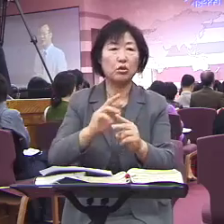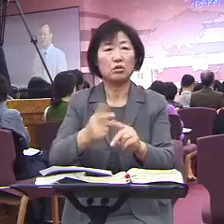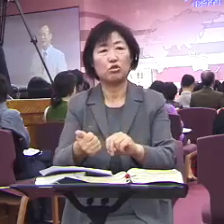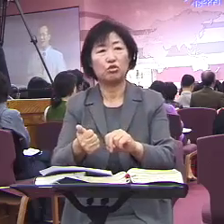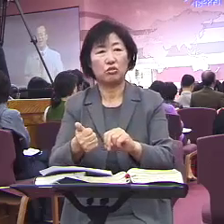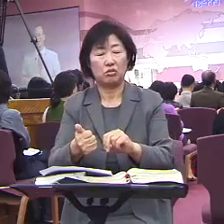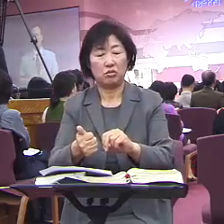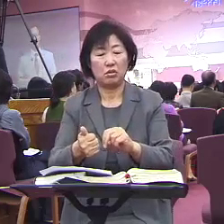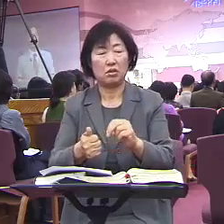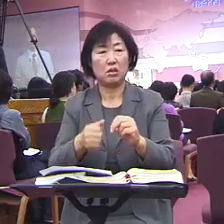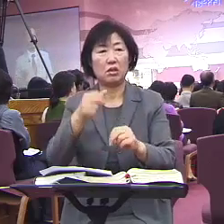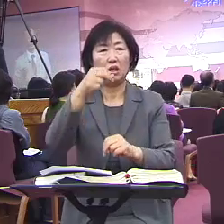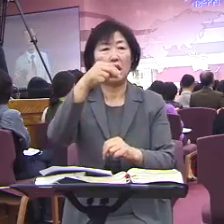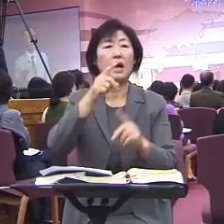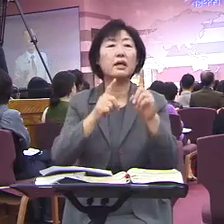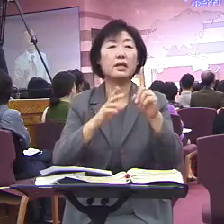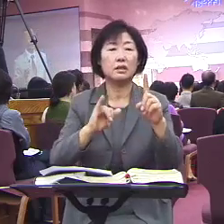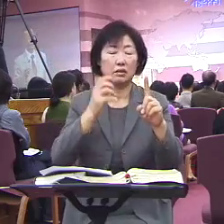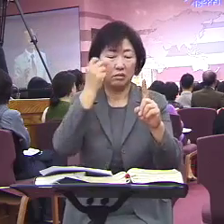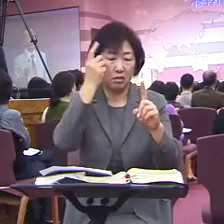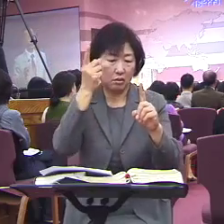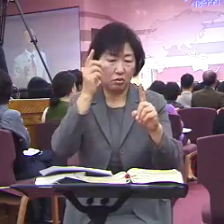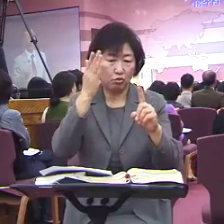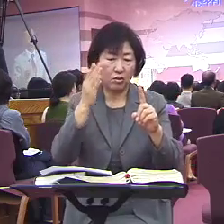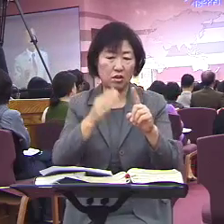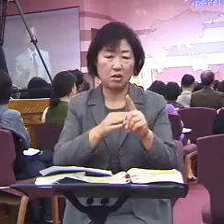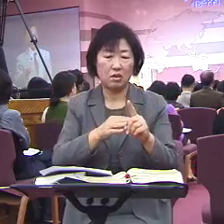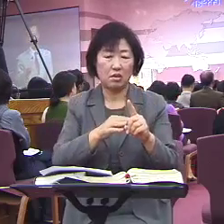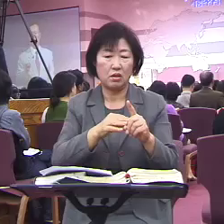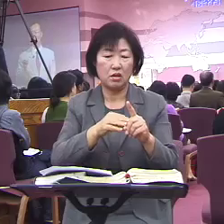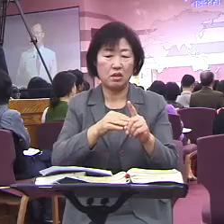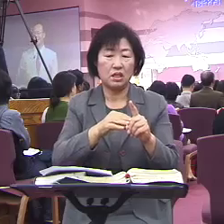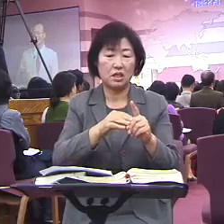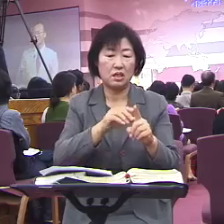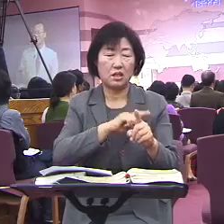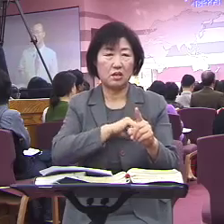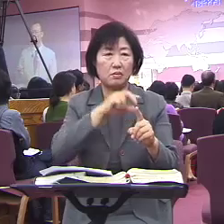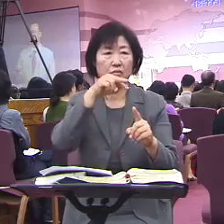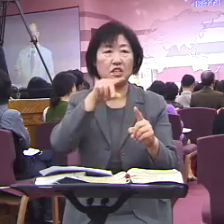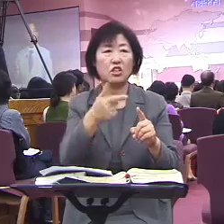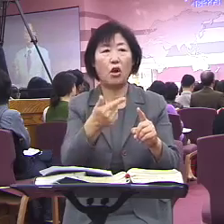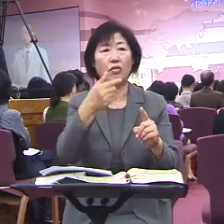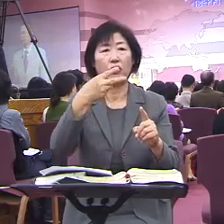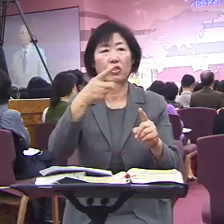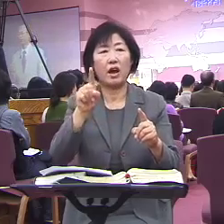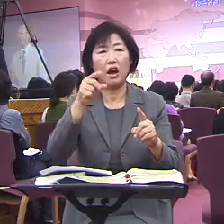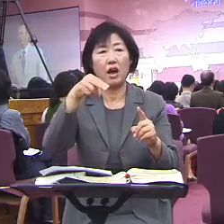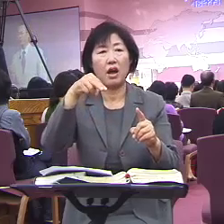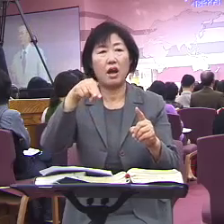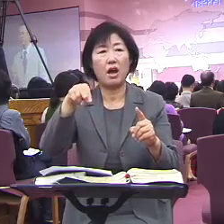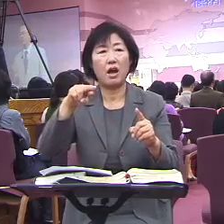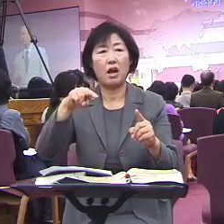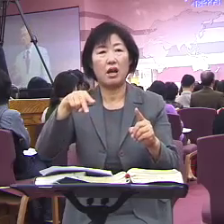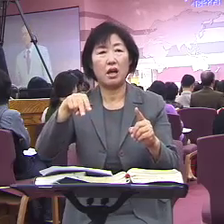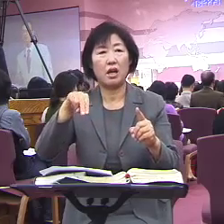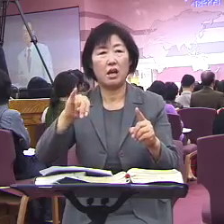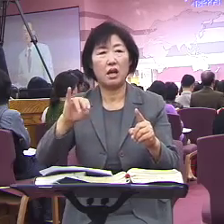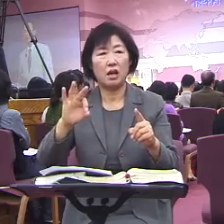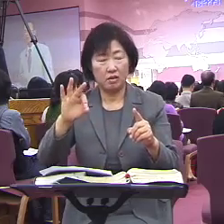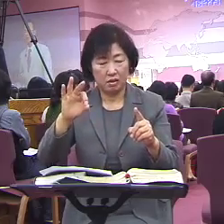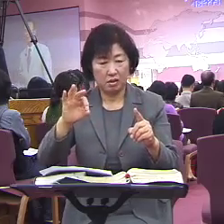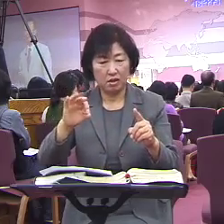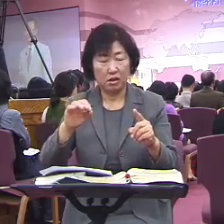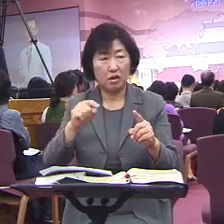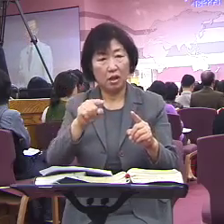그때 선다싱이 한 가지 깨닫게 됩니다. 나도 그냥 지났으면 추위로 인해 죽었을